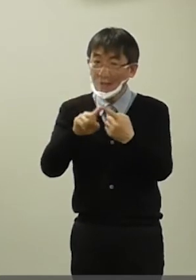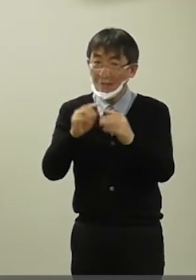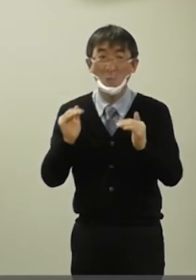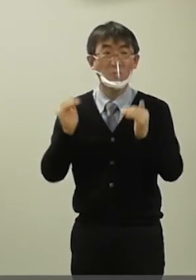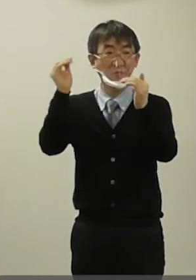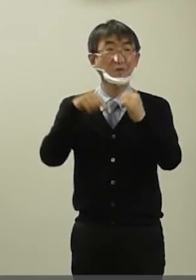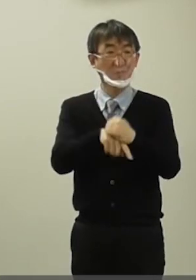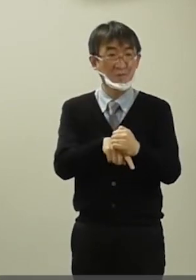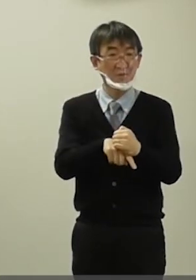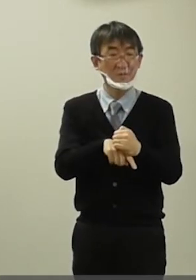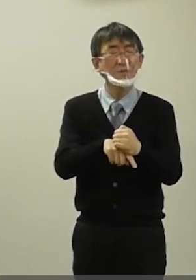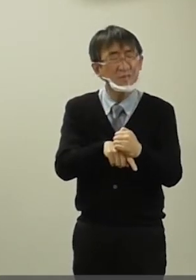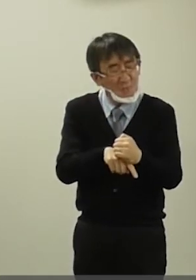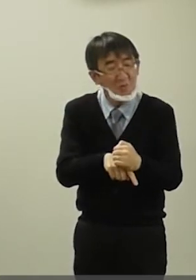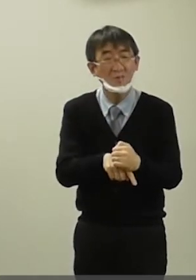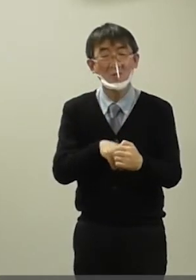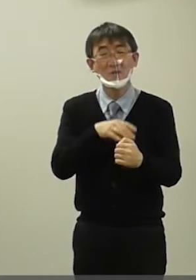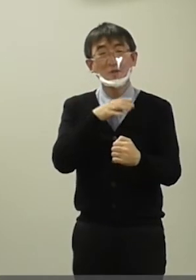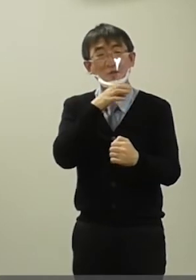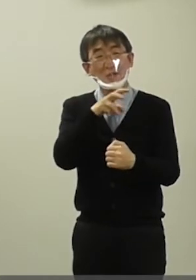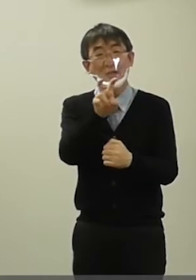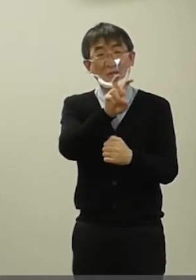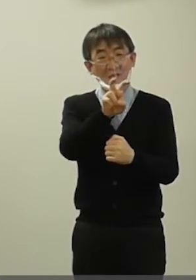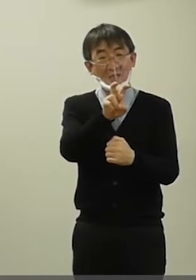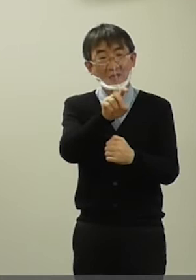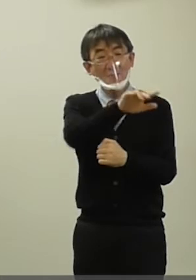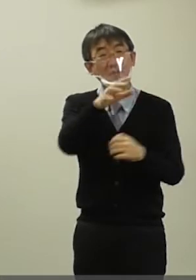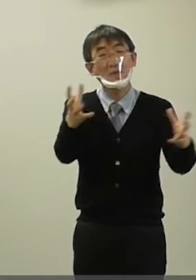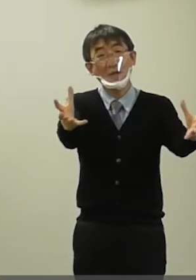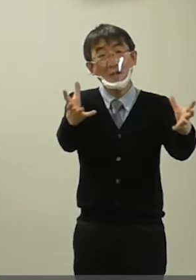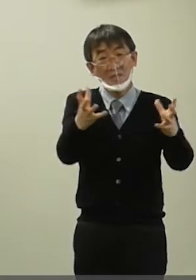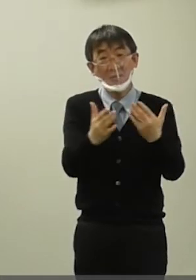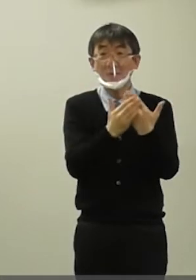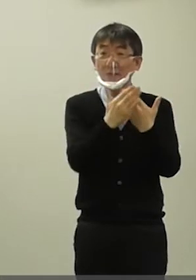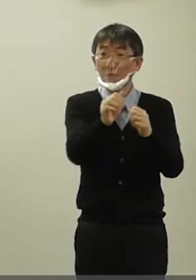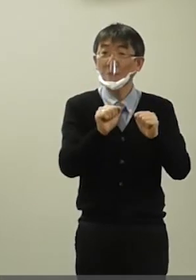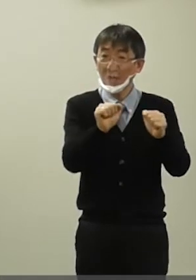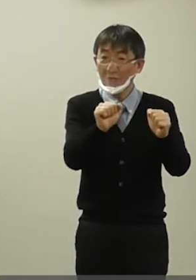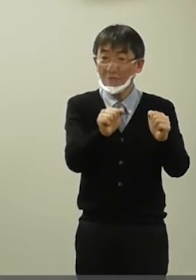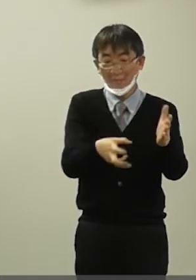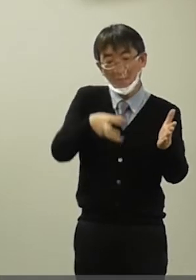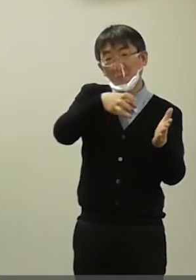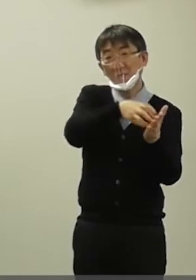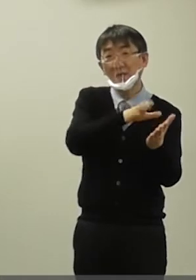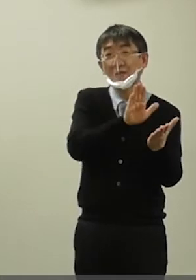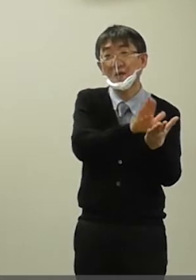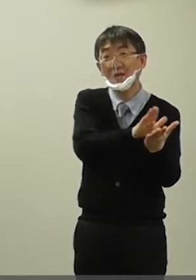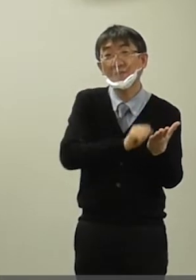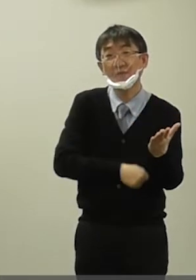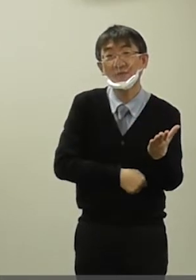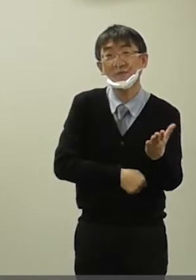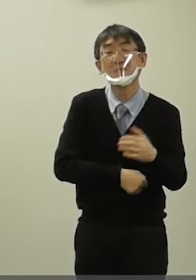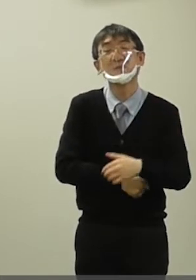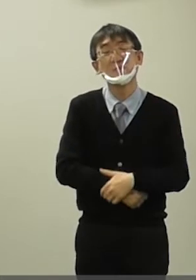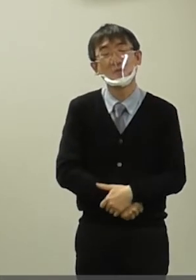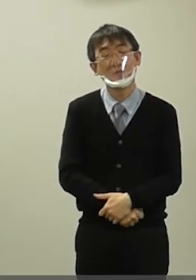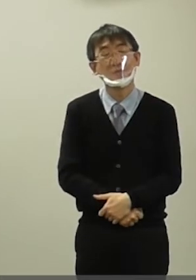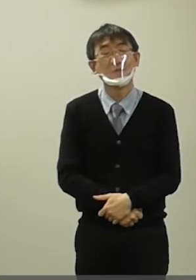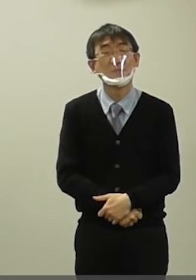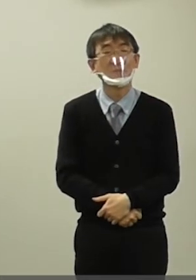に政治に買われる式を行うということをここにカバーしていただきました